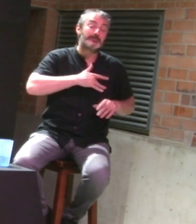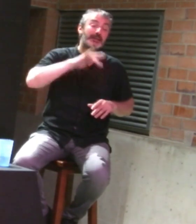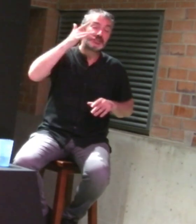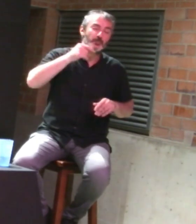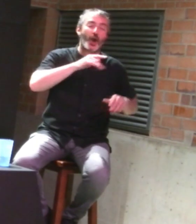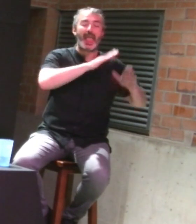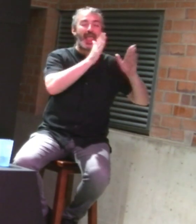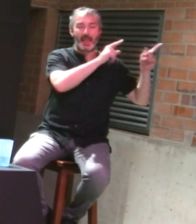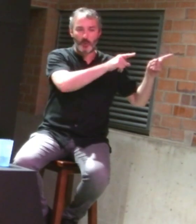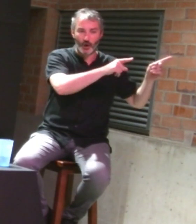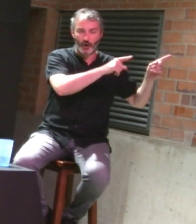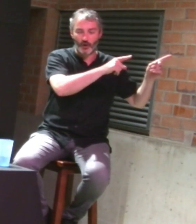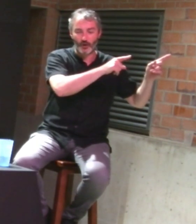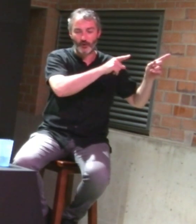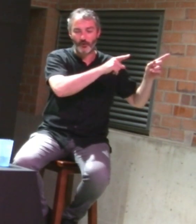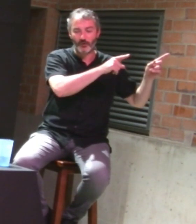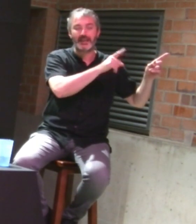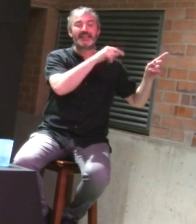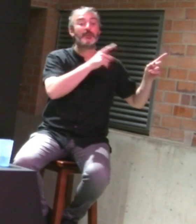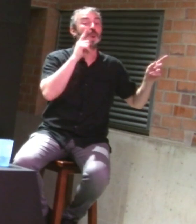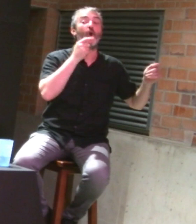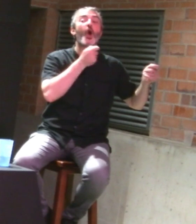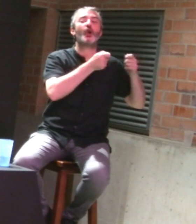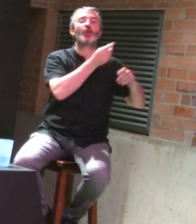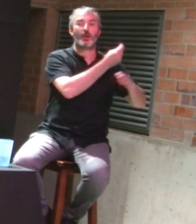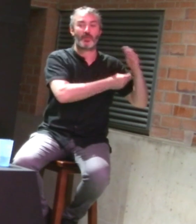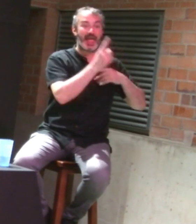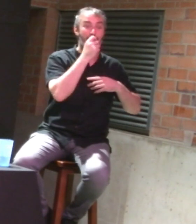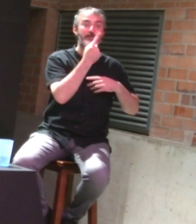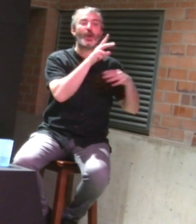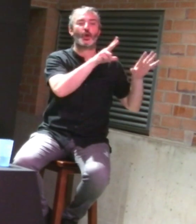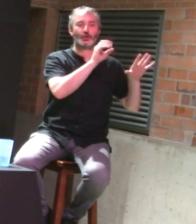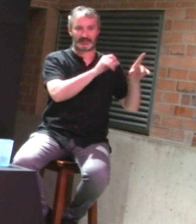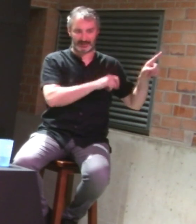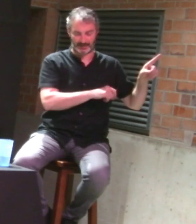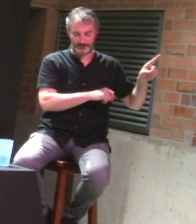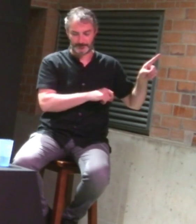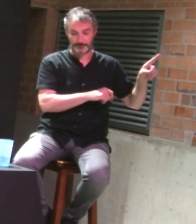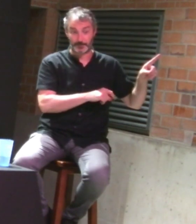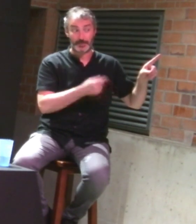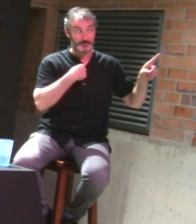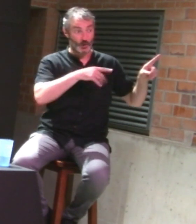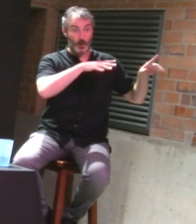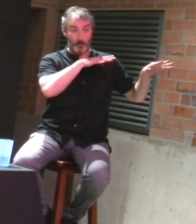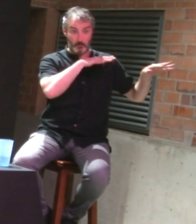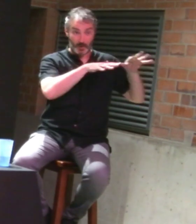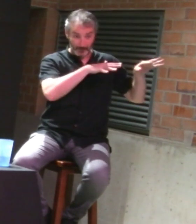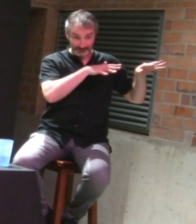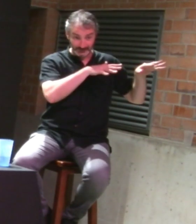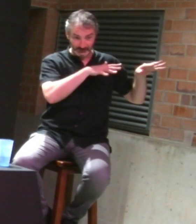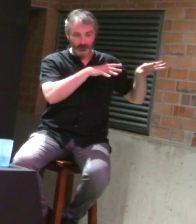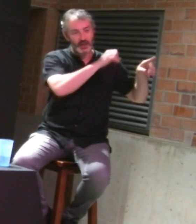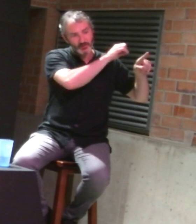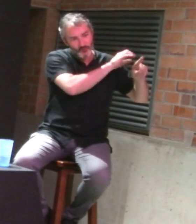a moviments de birth control, o sigui, de control de natalitat, això el 1880, i aquests moviments impregnaran